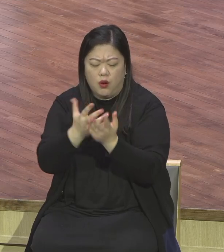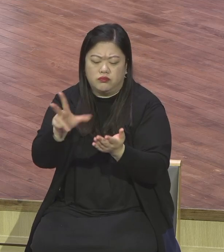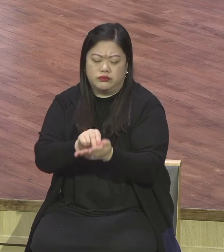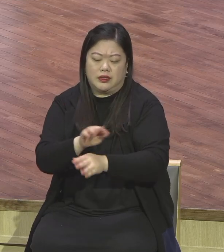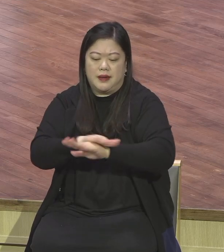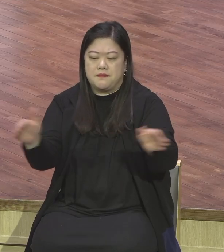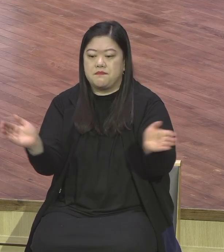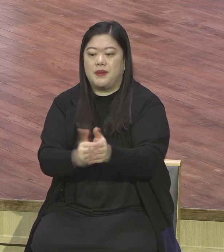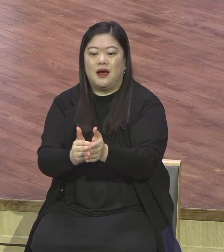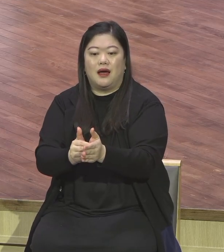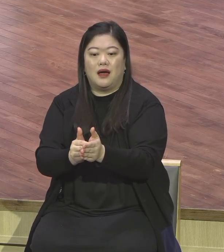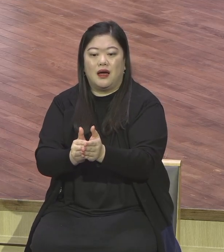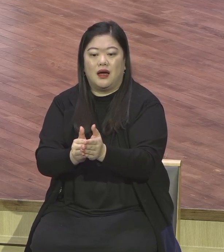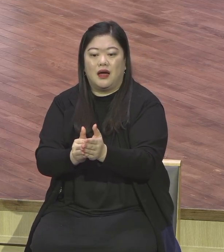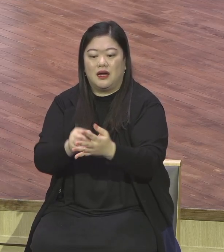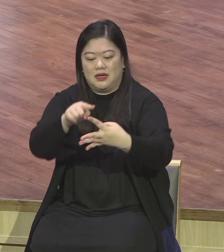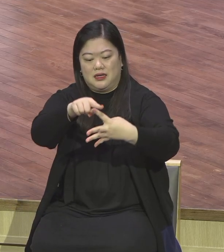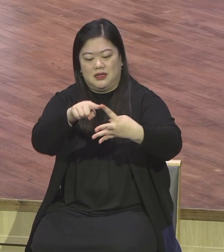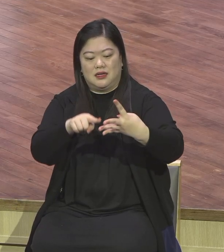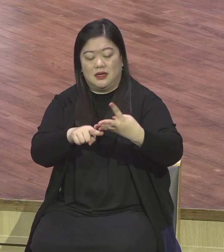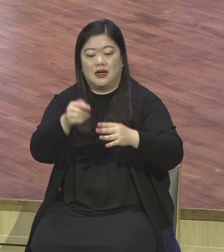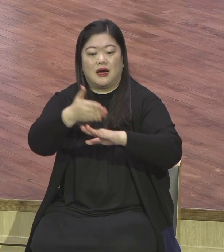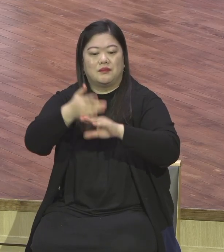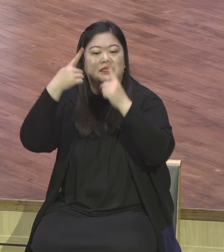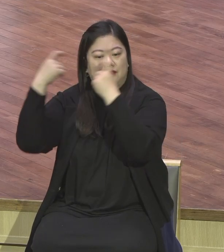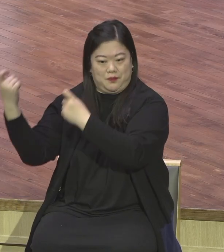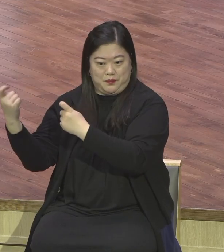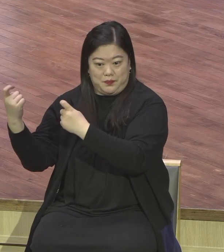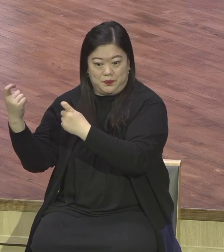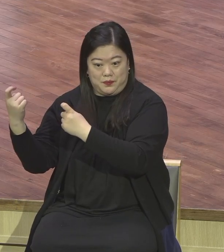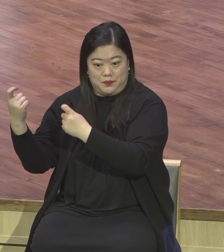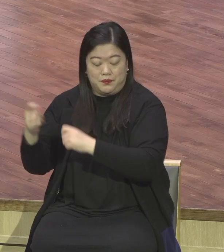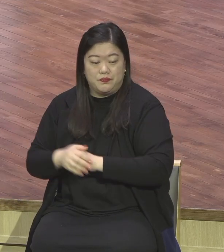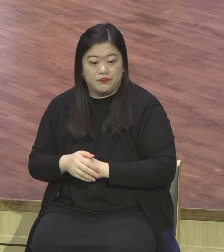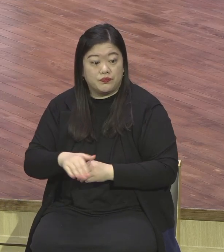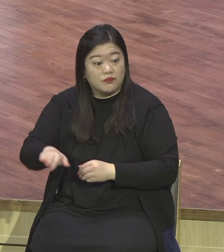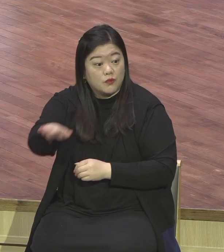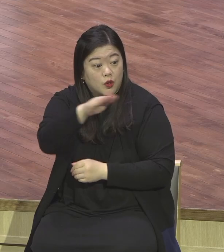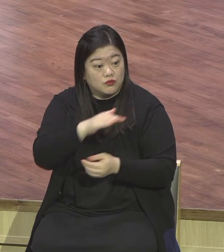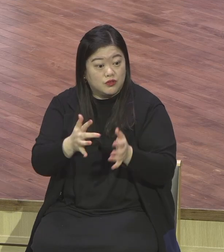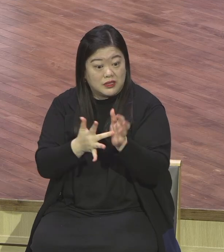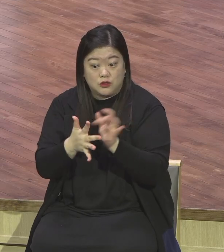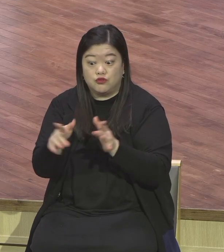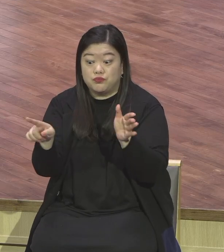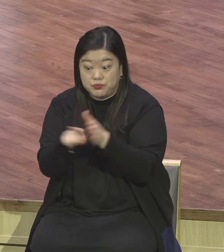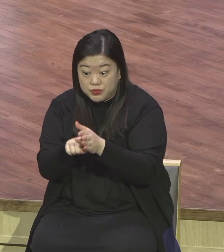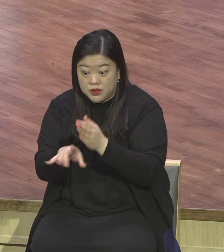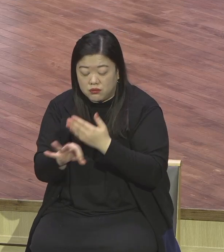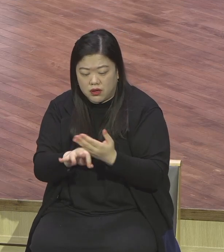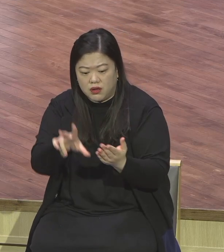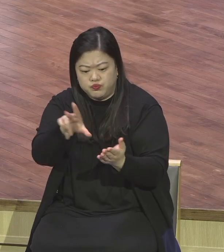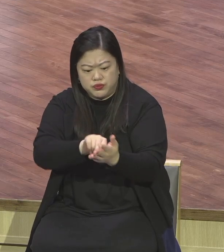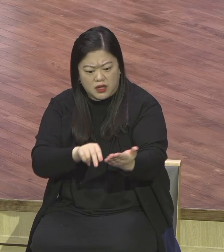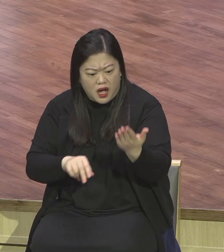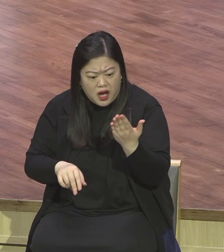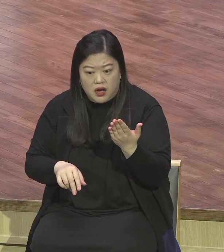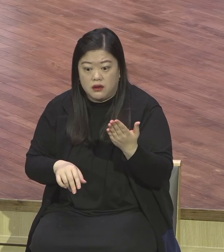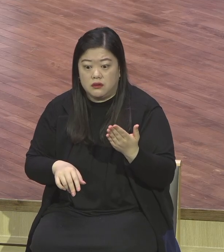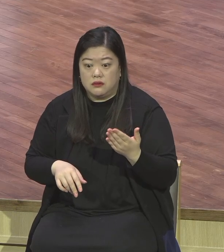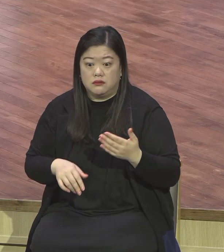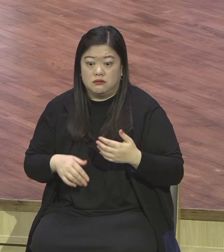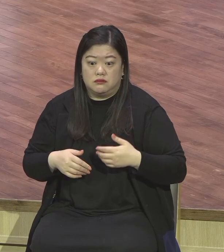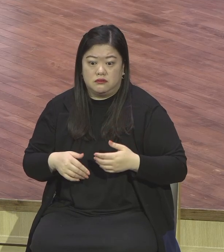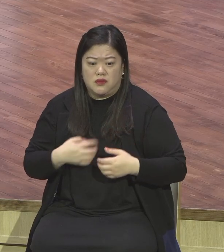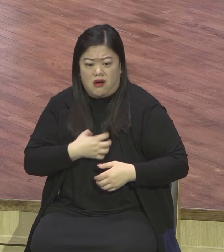해결받았다 예수 믿는 사람은요 문제 없습니다 문제가 문제 아니에요 세상 사람들은 문제